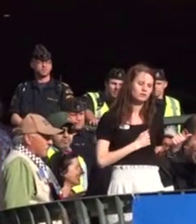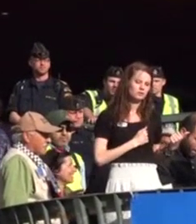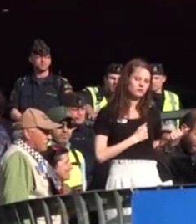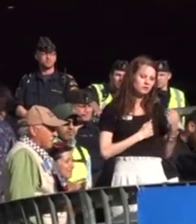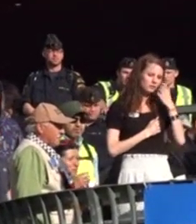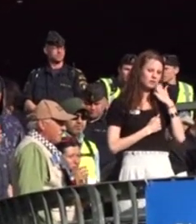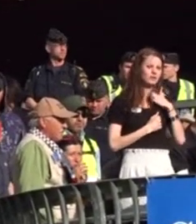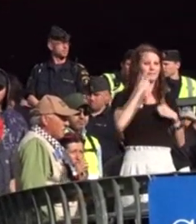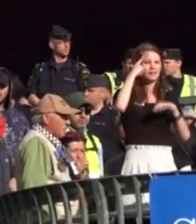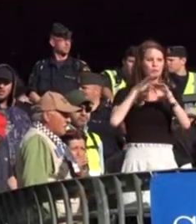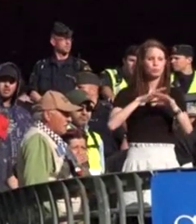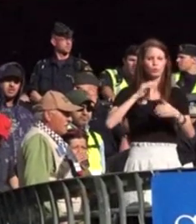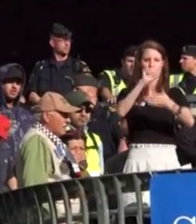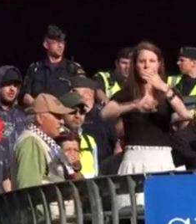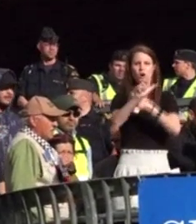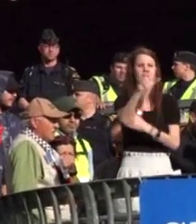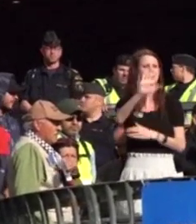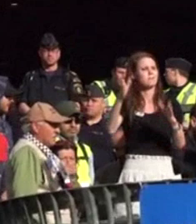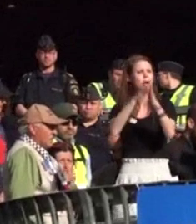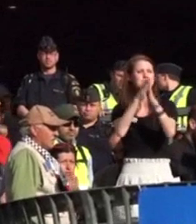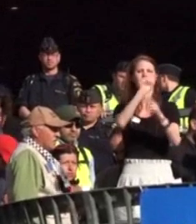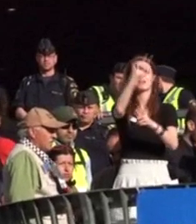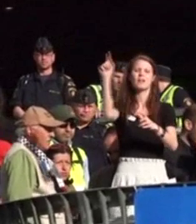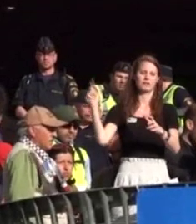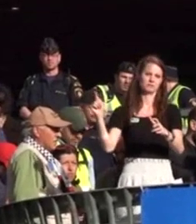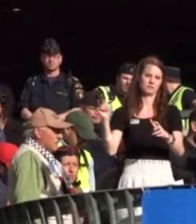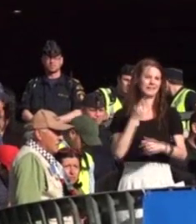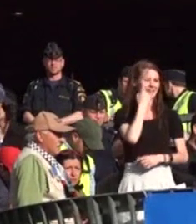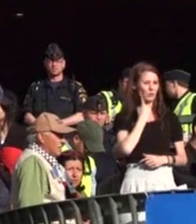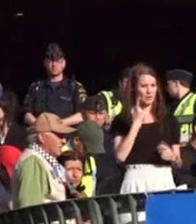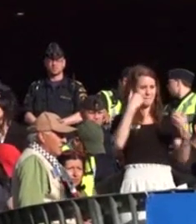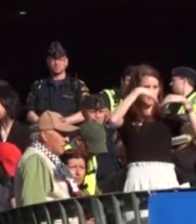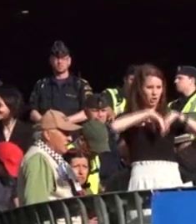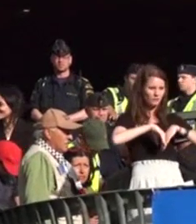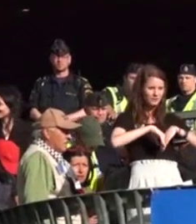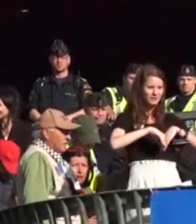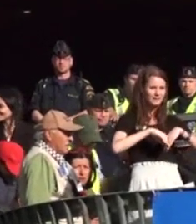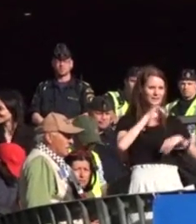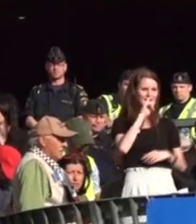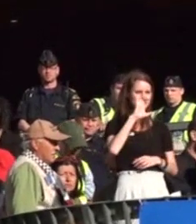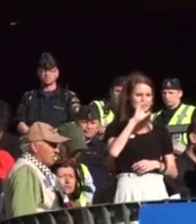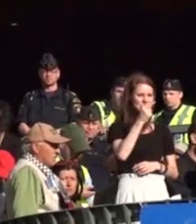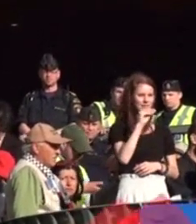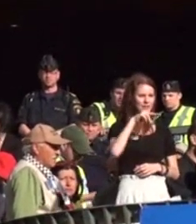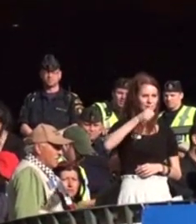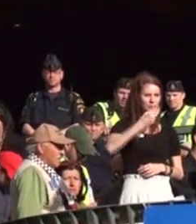sträcker sig till de mördades familjer. Igår var det en begravning i Istanbul.